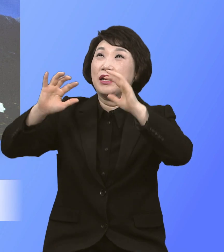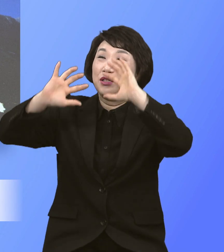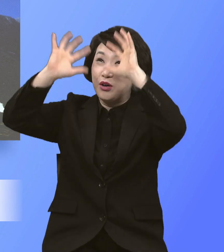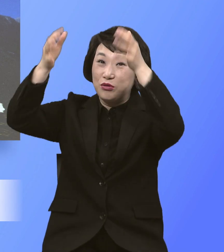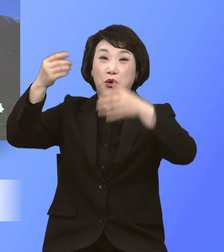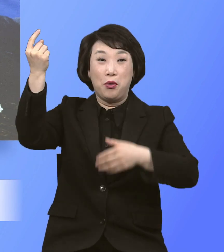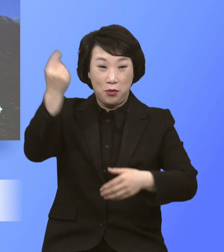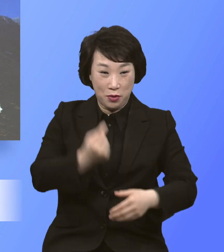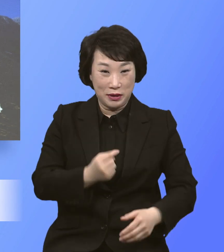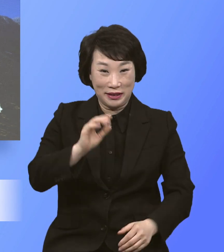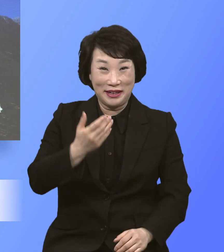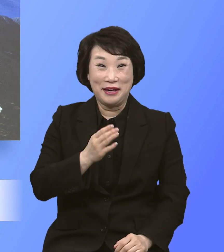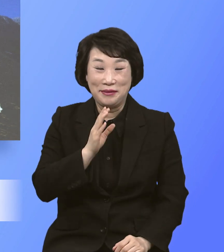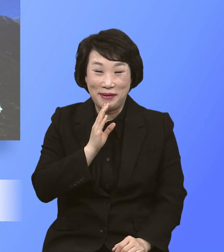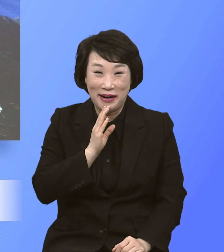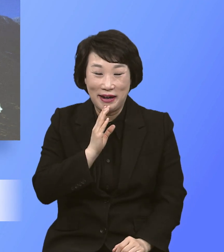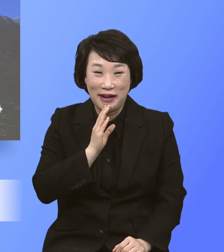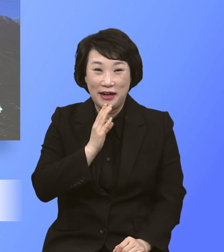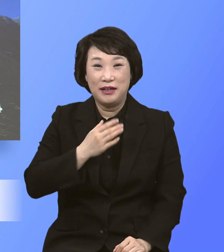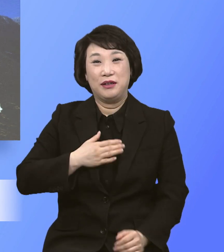천국이 임했다는 사실에 대해서